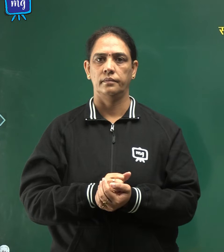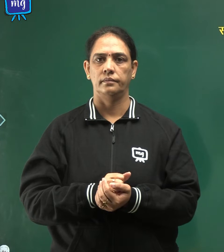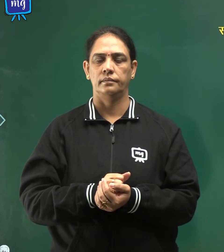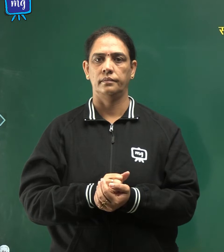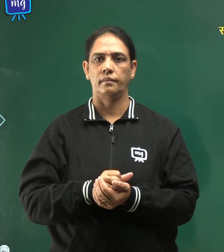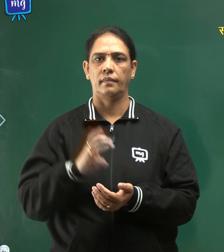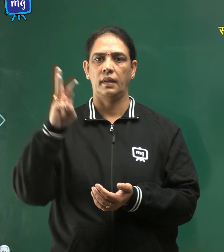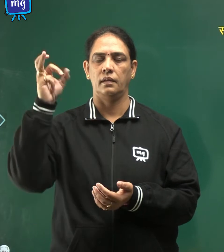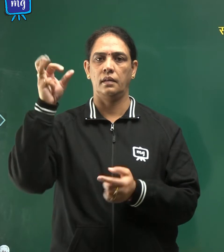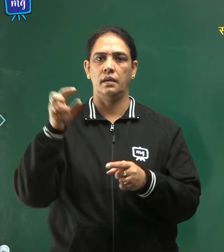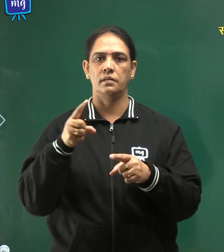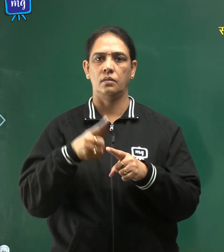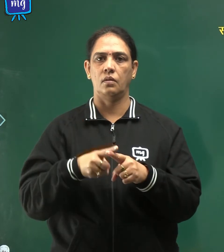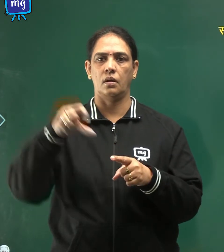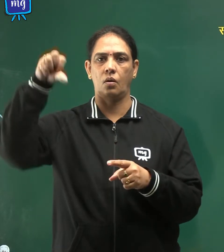30 गुणा 9